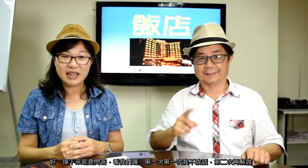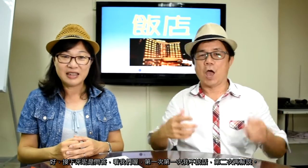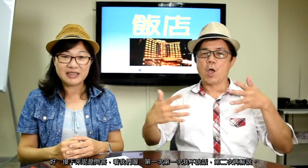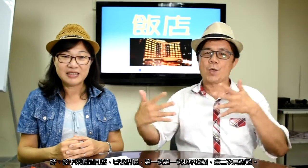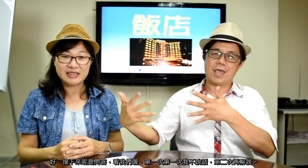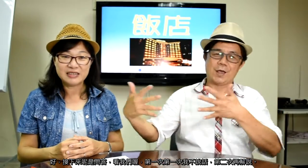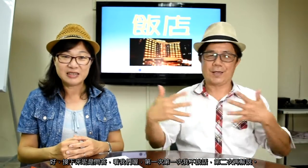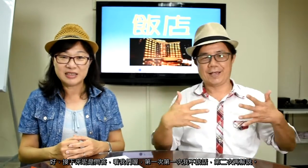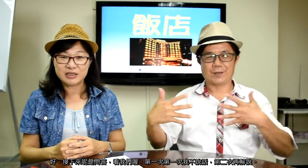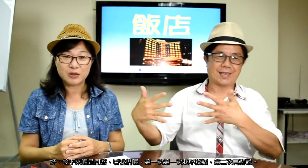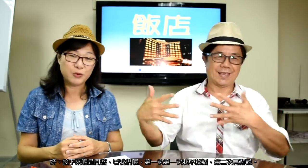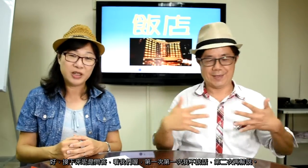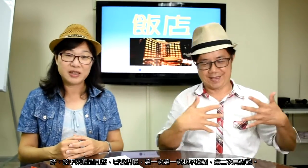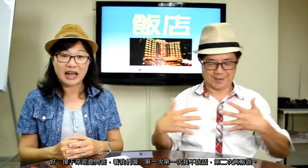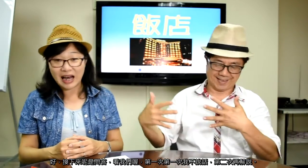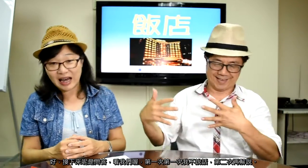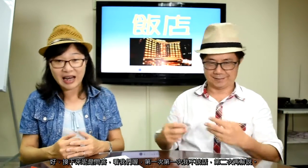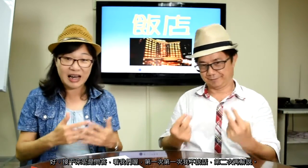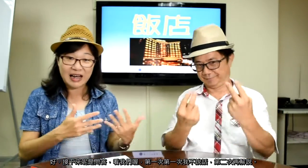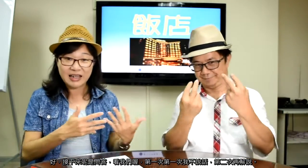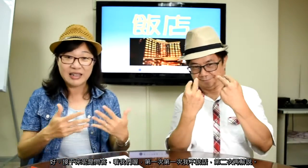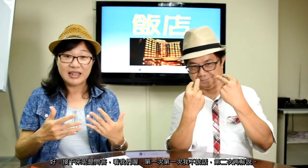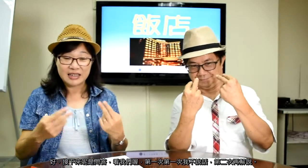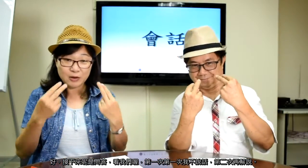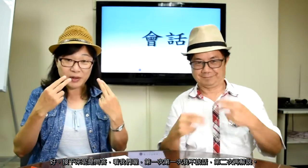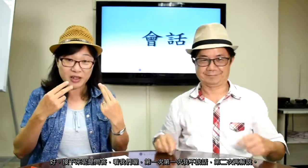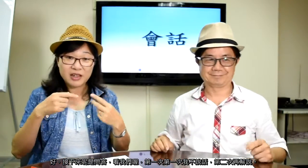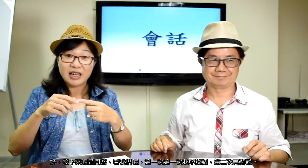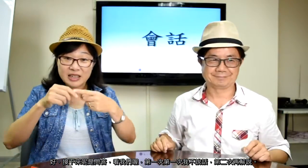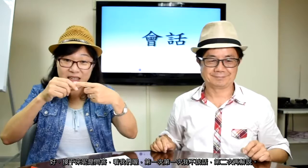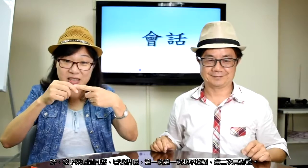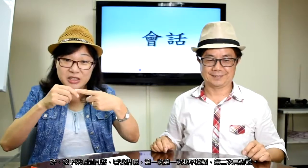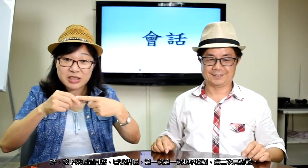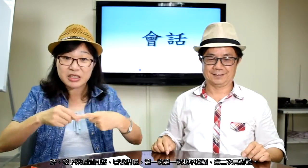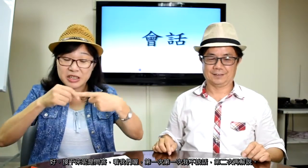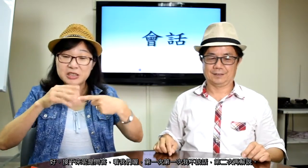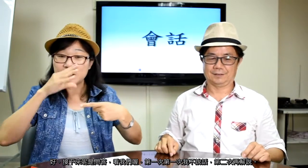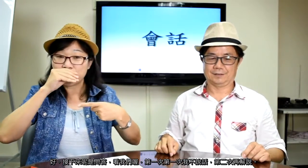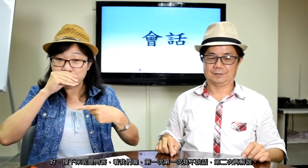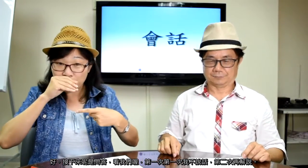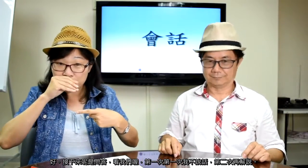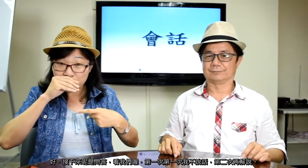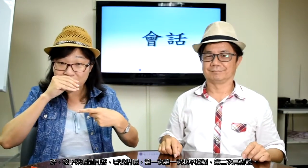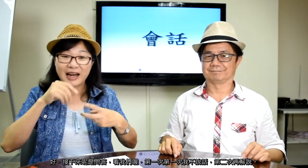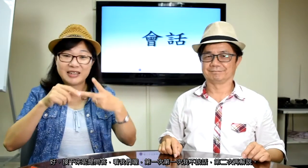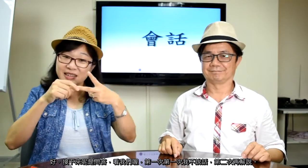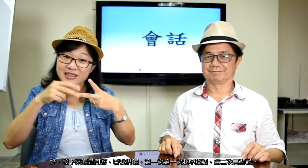接下来呢是问答，看我们呢第一次我不说话，第二